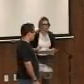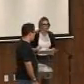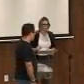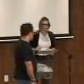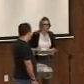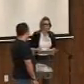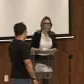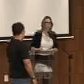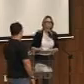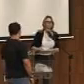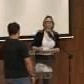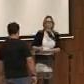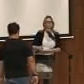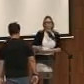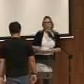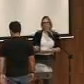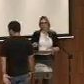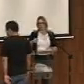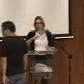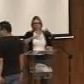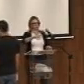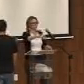Oi, som.